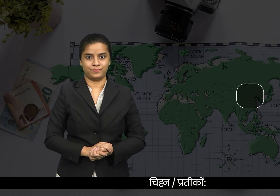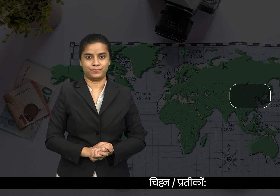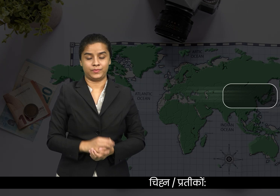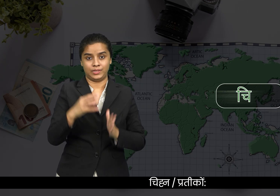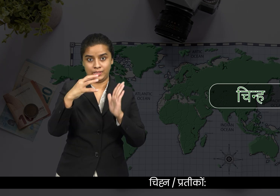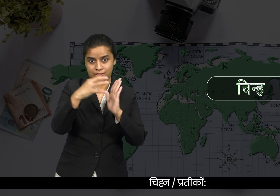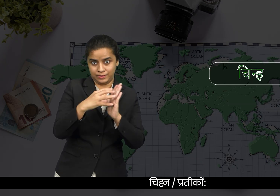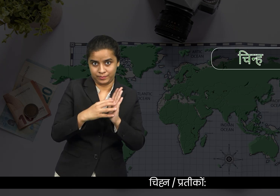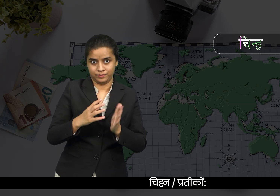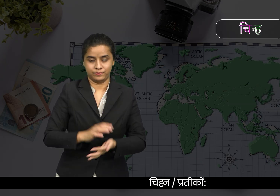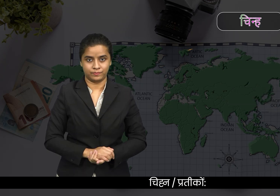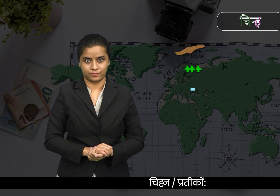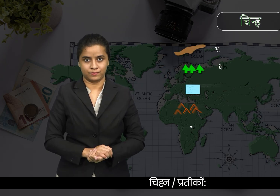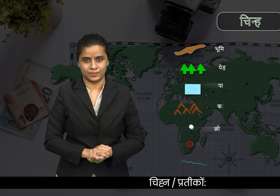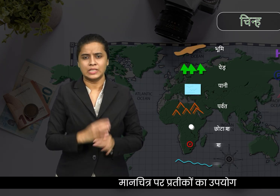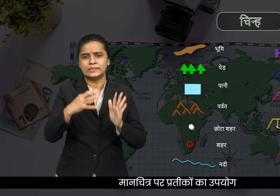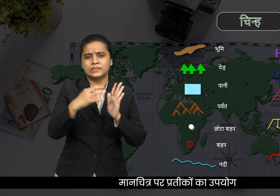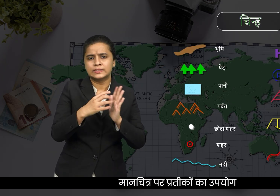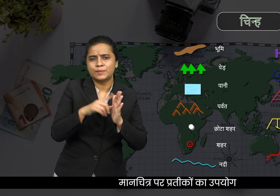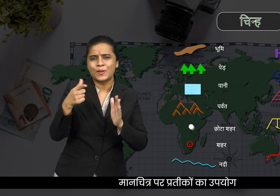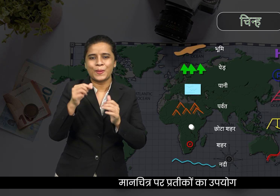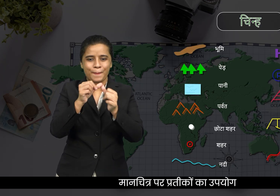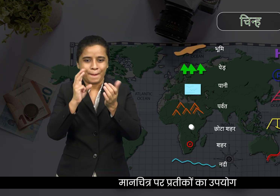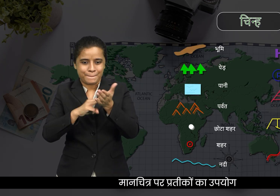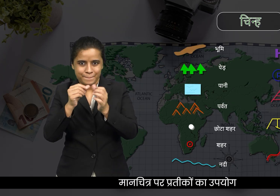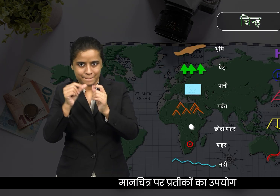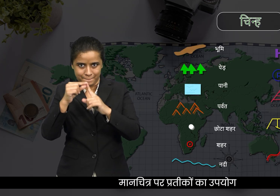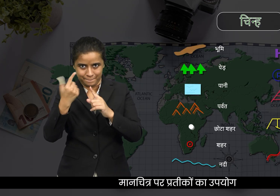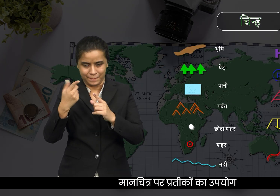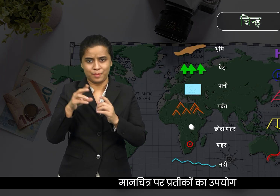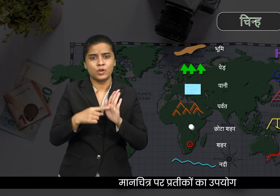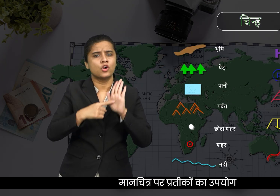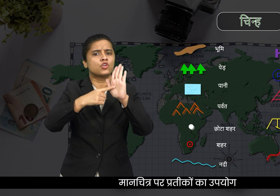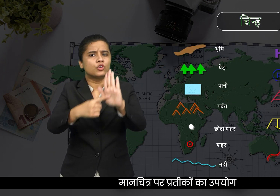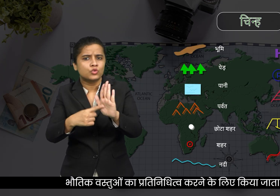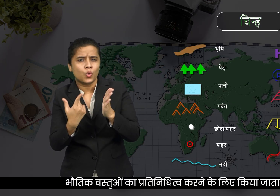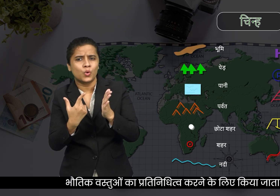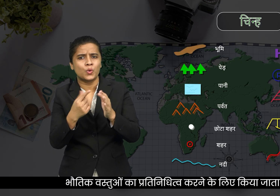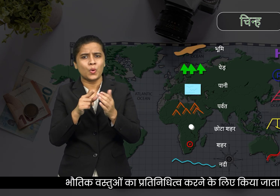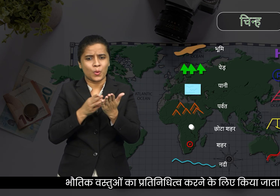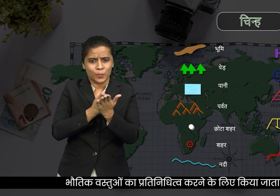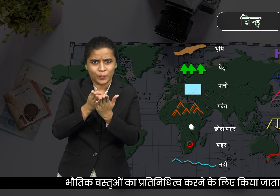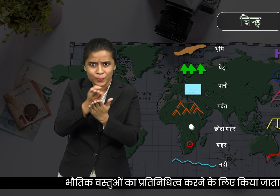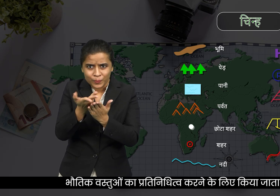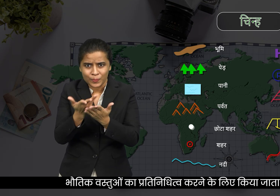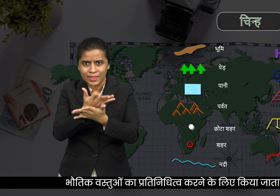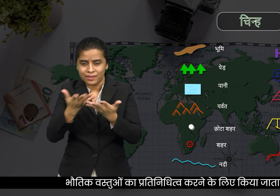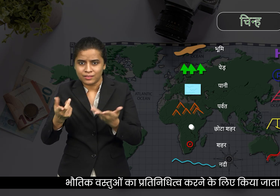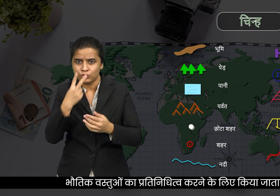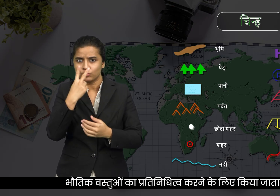चिन्ह या प्रतीकों। मानचित्र पर प्रतीकों का उपयोग भौतिक वस्तुओं का प्रतिनिधित्व